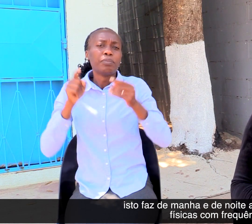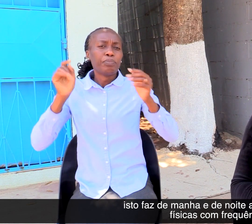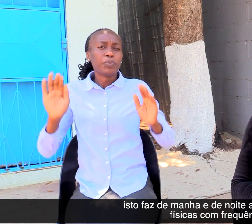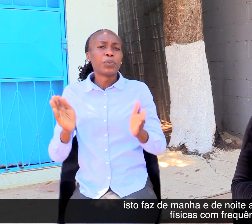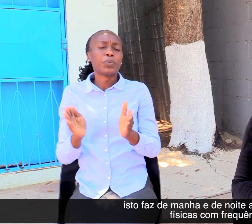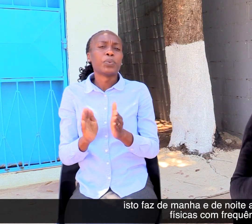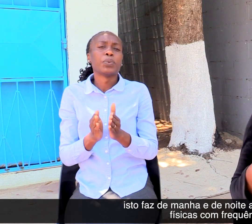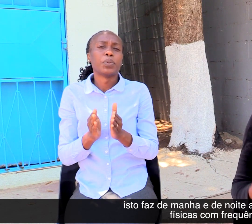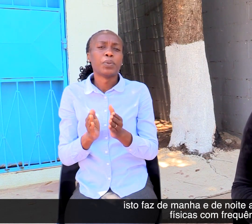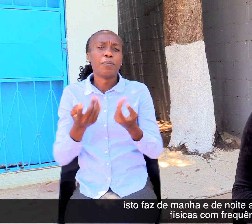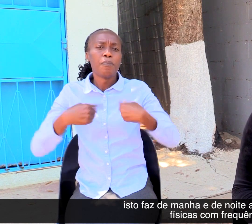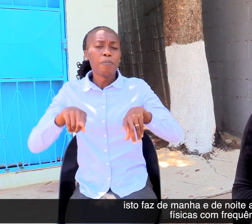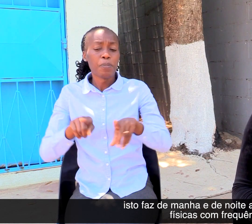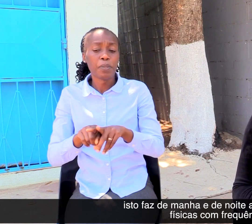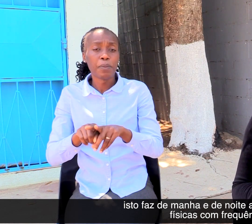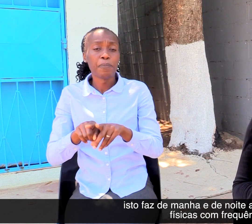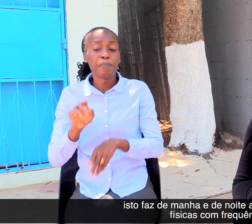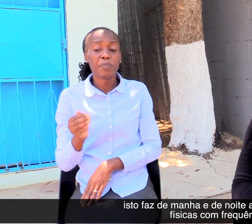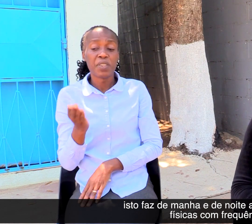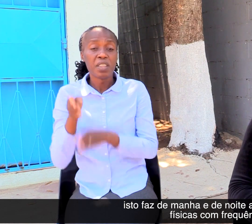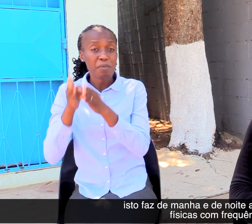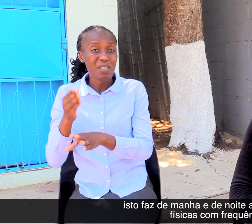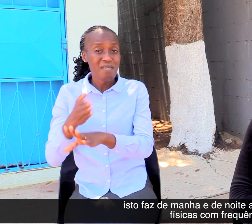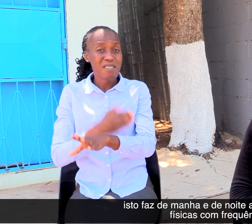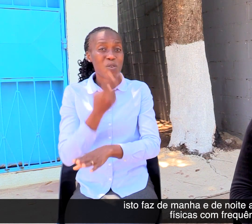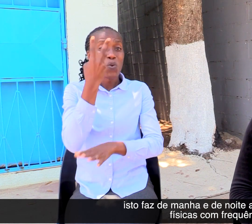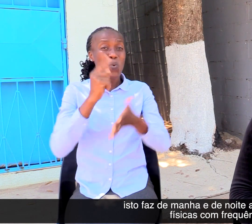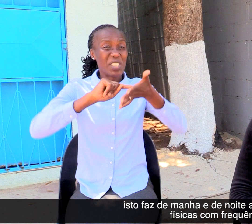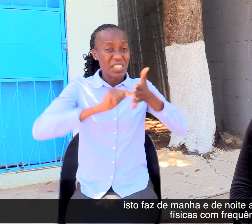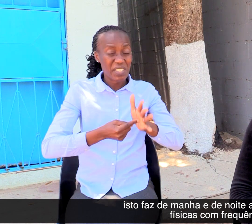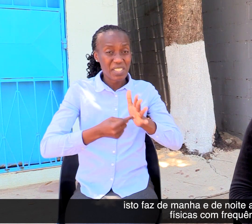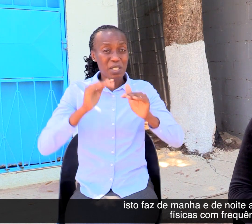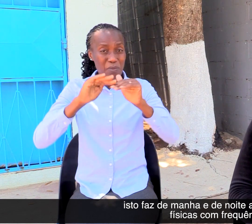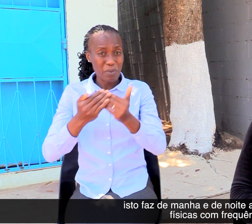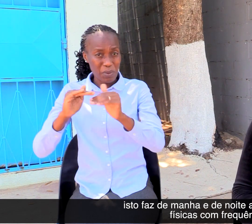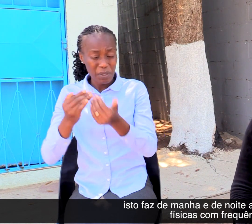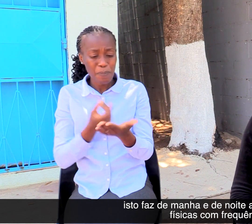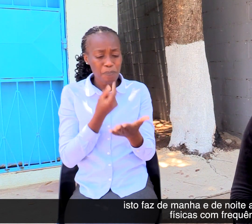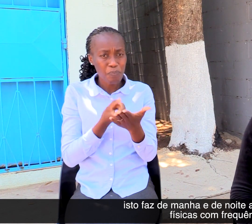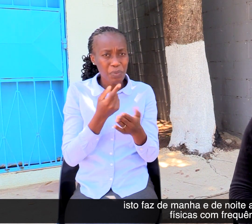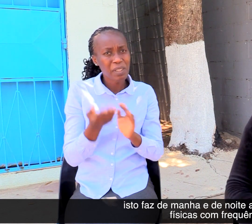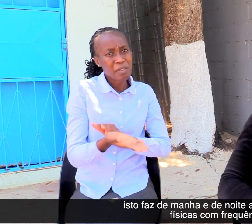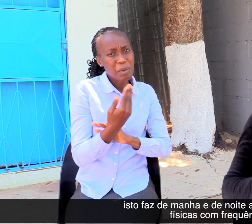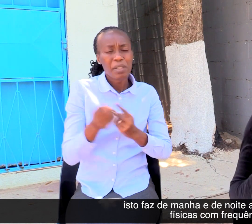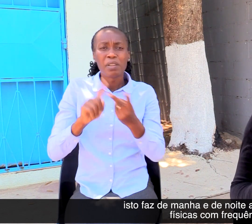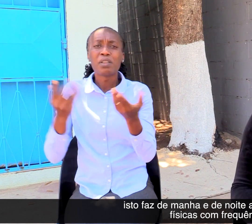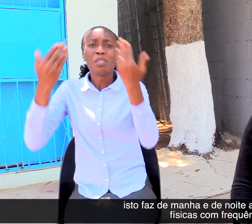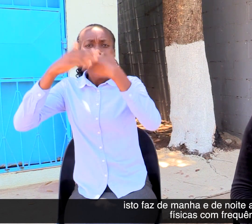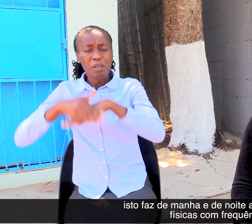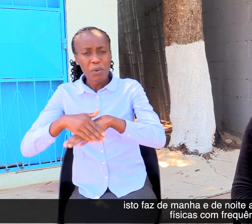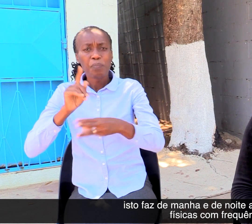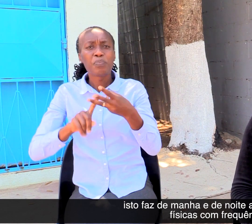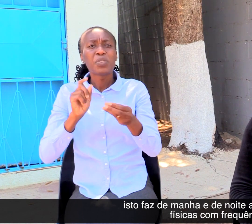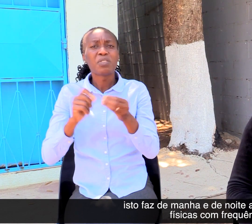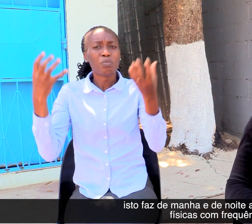Então, isto é, se o paciente fazia 2 vezes por dia, por exemplo, a medicação de manhã e de noite, quando